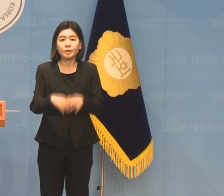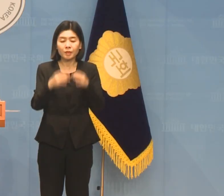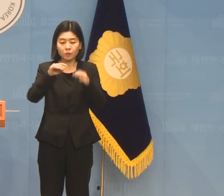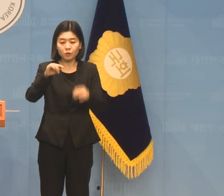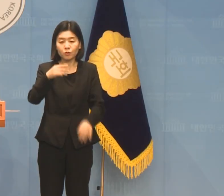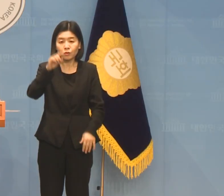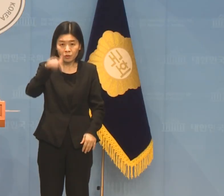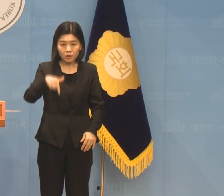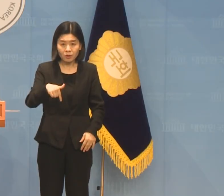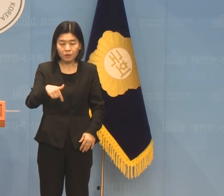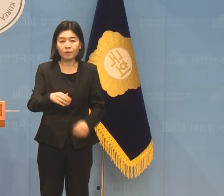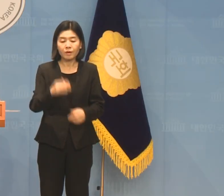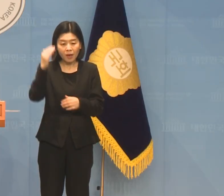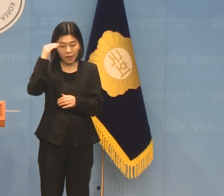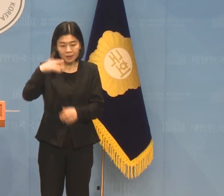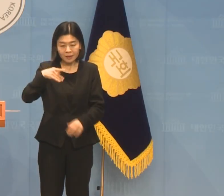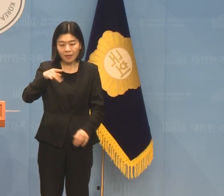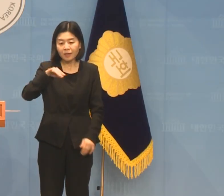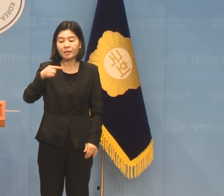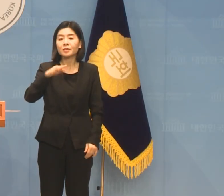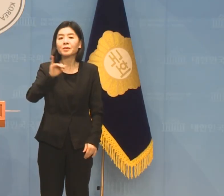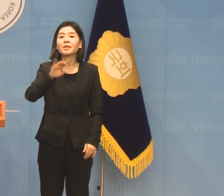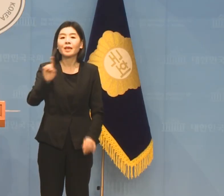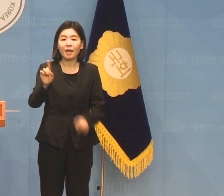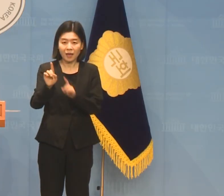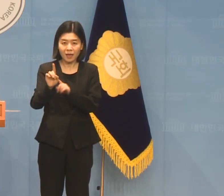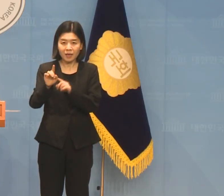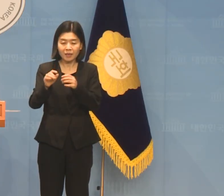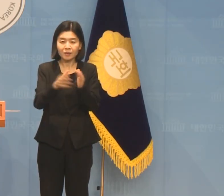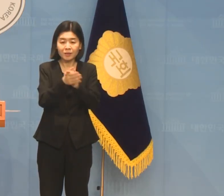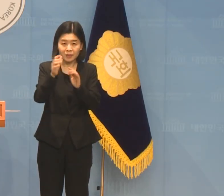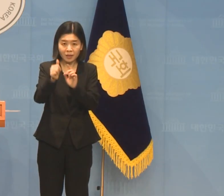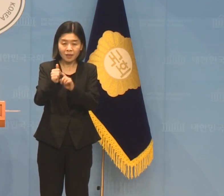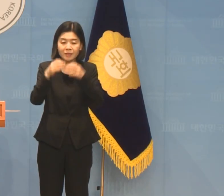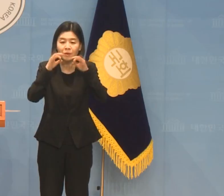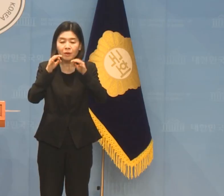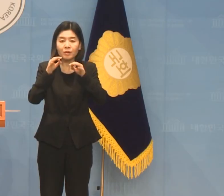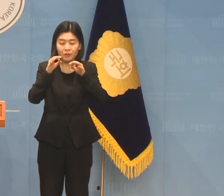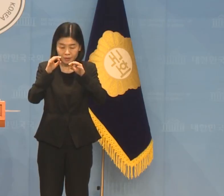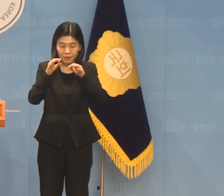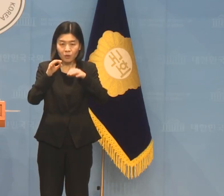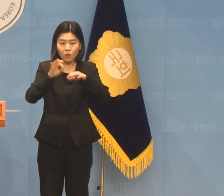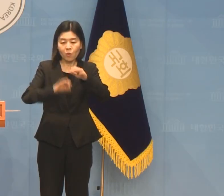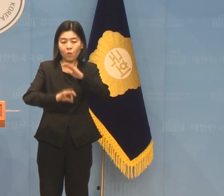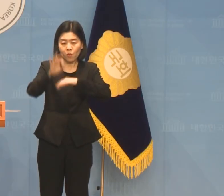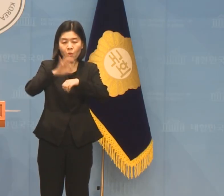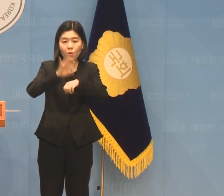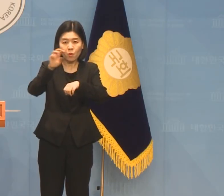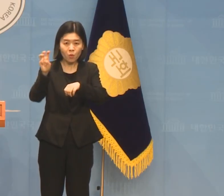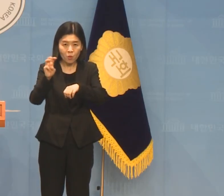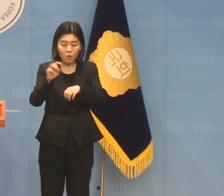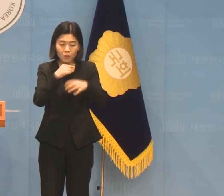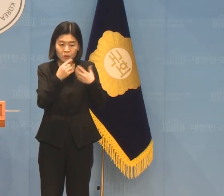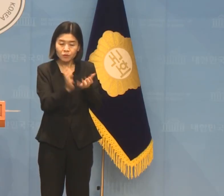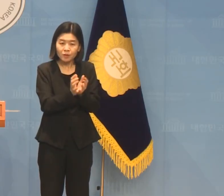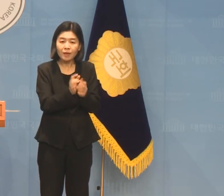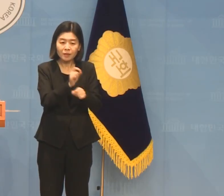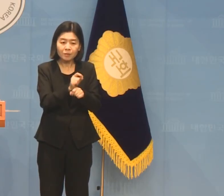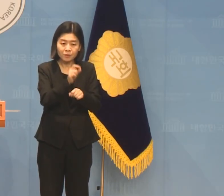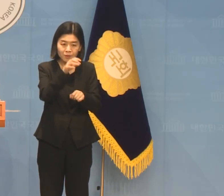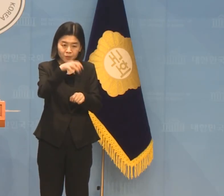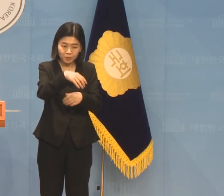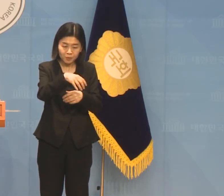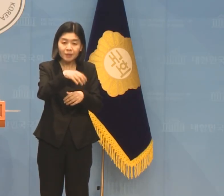김윤동 한 세르비아 의원 친선 협회장은 금요일 25일 오전 10시 30분 더불어민주당